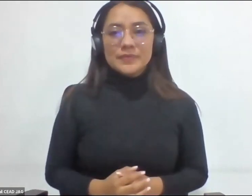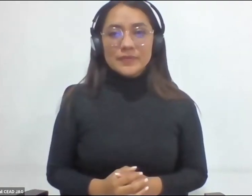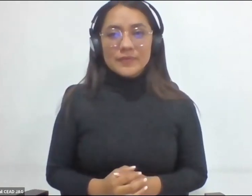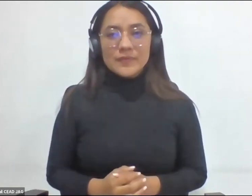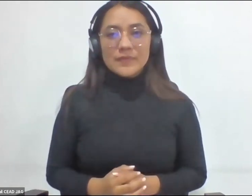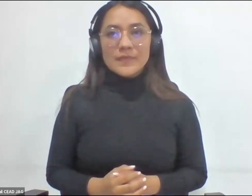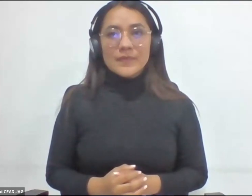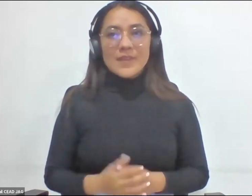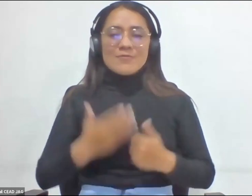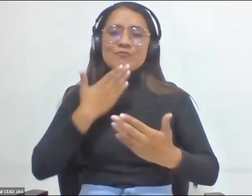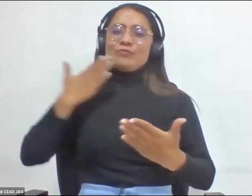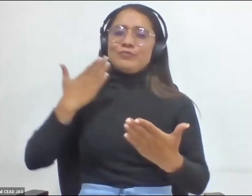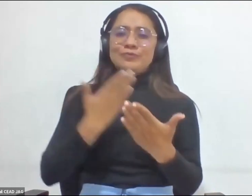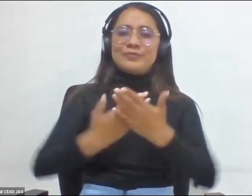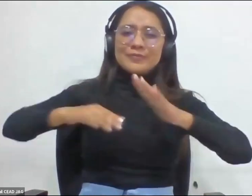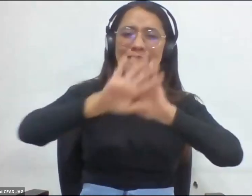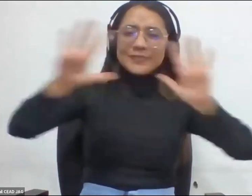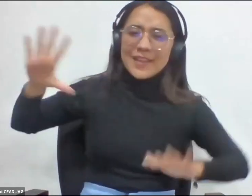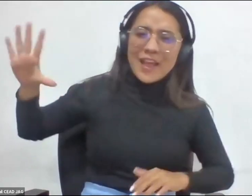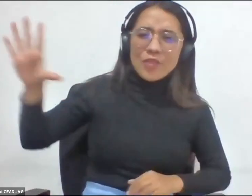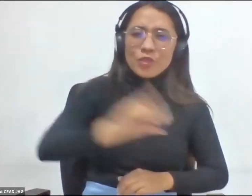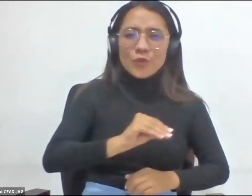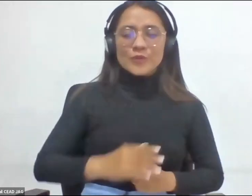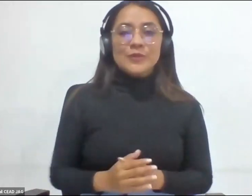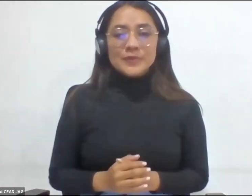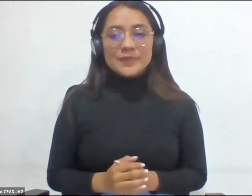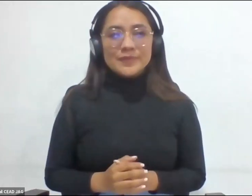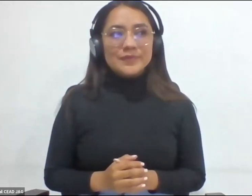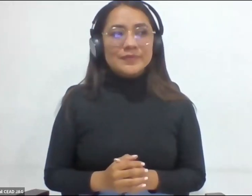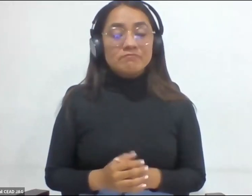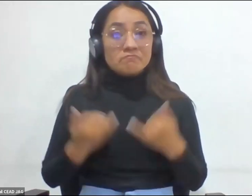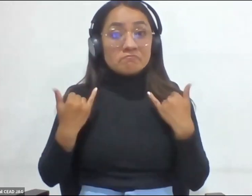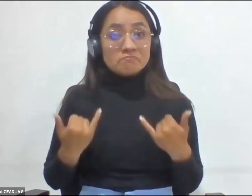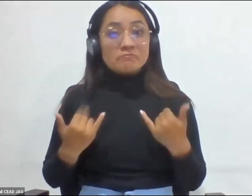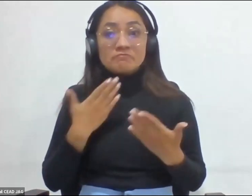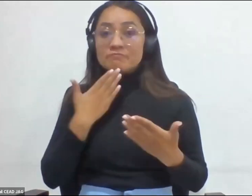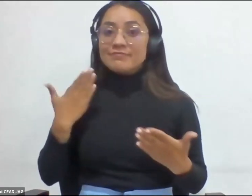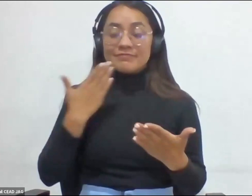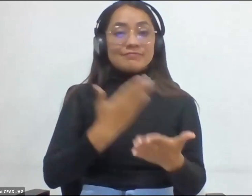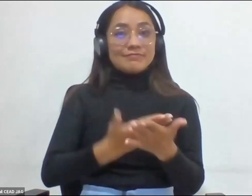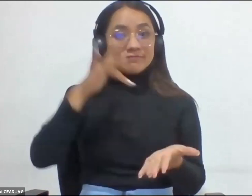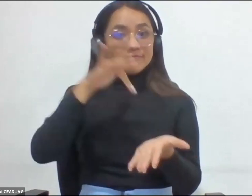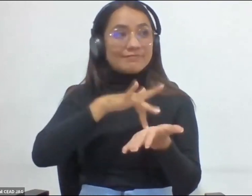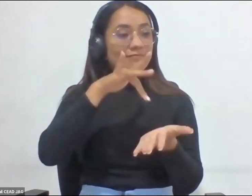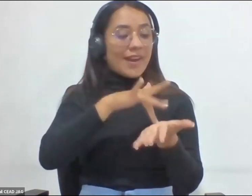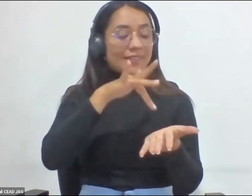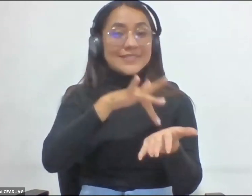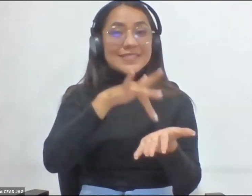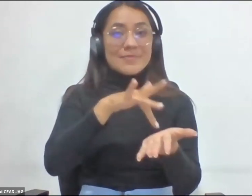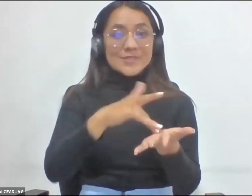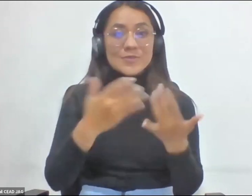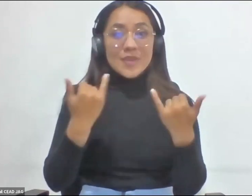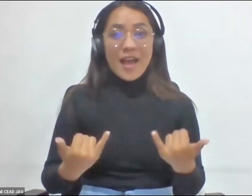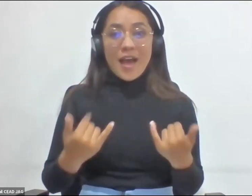bueno Muy buenos días a todos Quiero inicialmente agradecer la participación que tenemos en